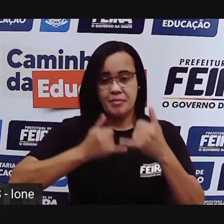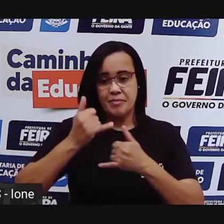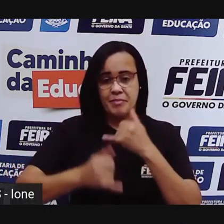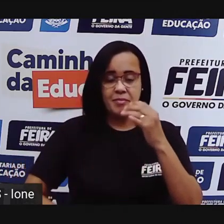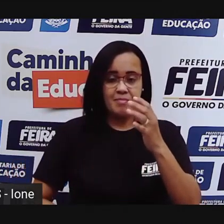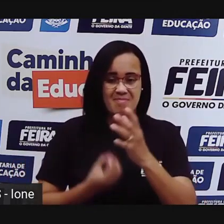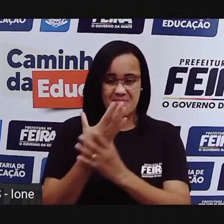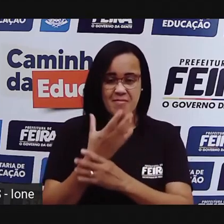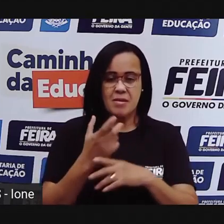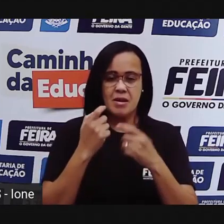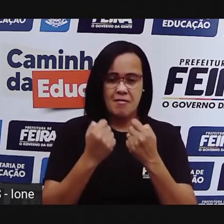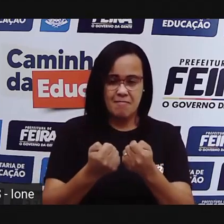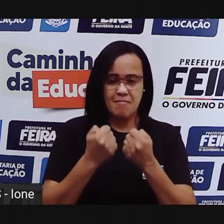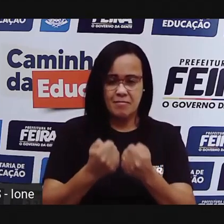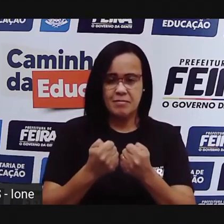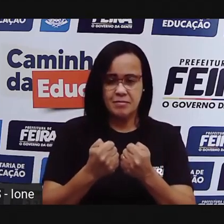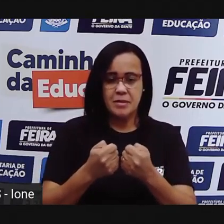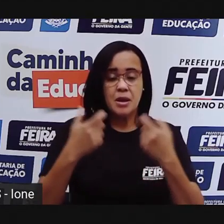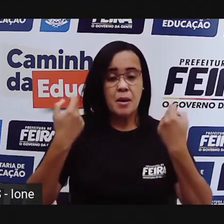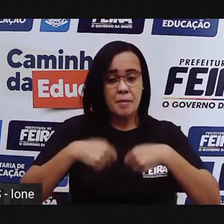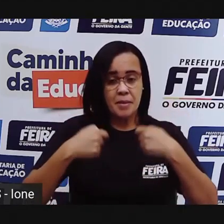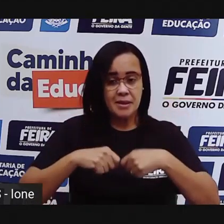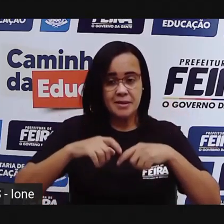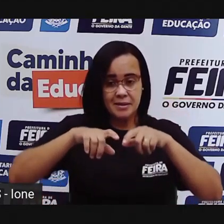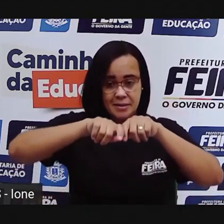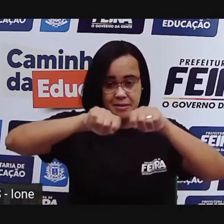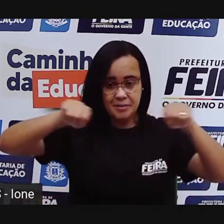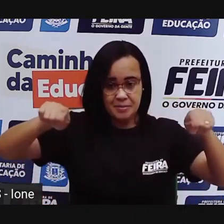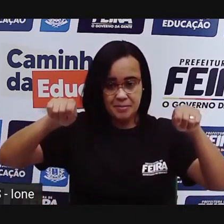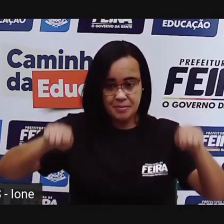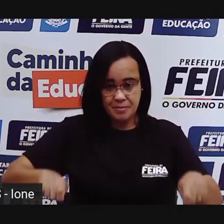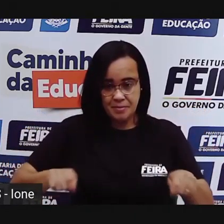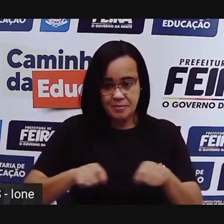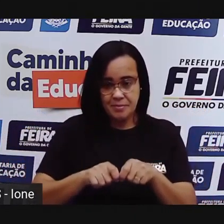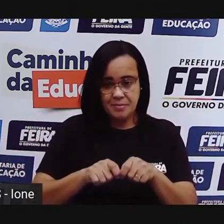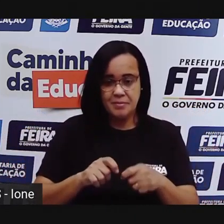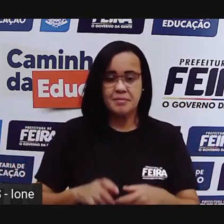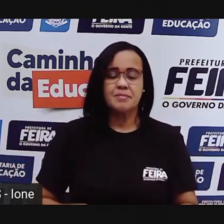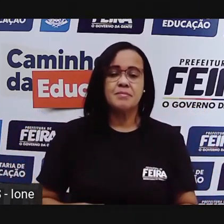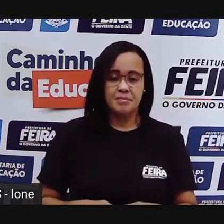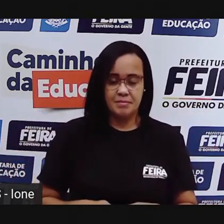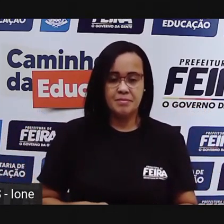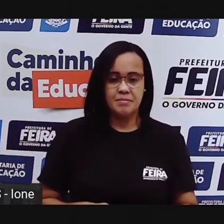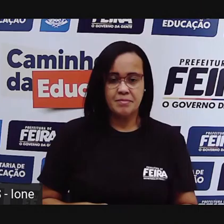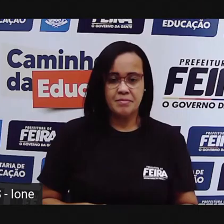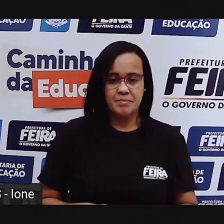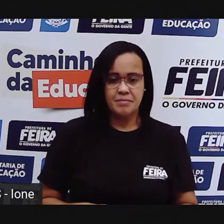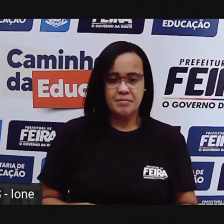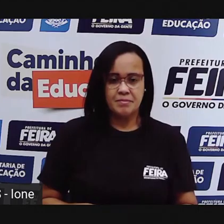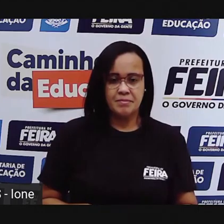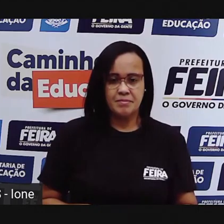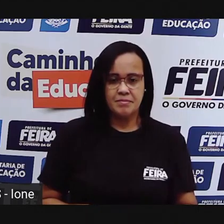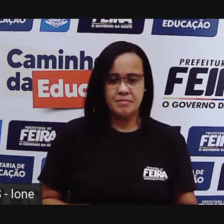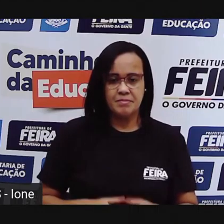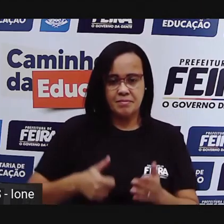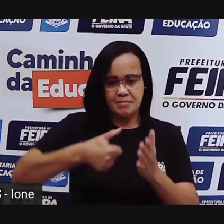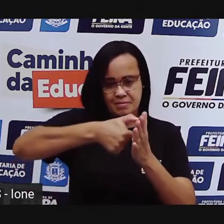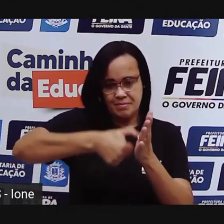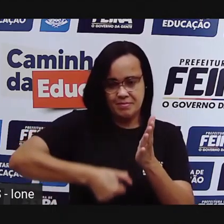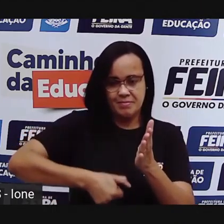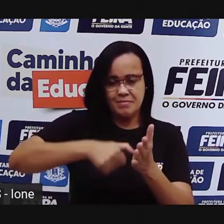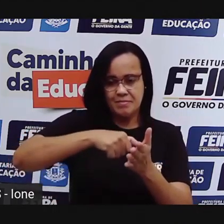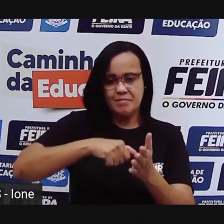bem movimentado, não esqueçam de quando dobrar, passar bem o dedinho para firmar a dobradura. Tá joia,